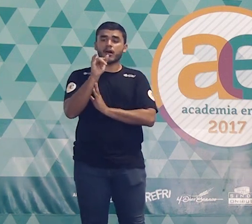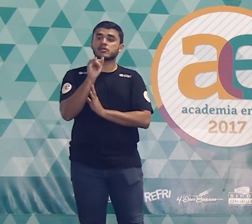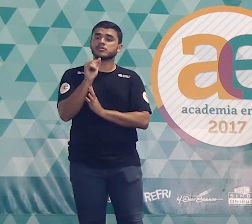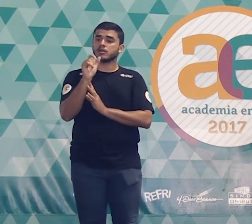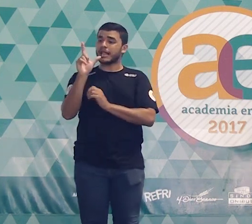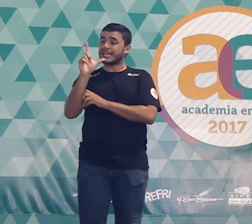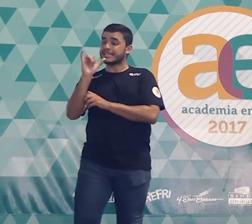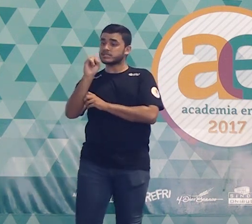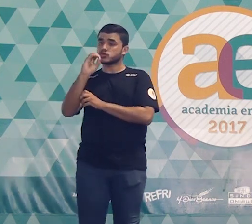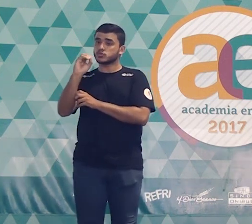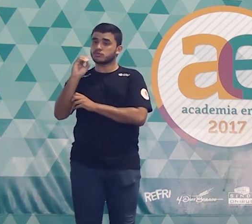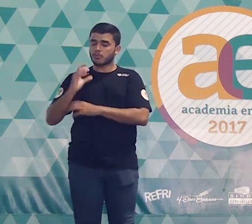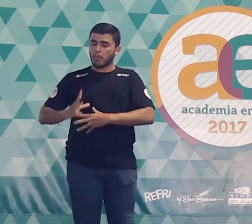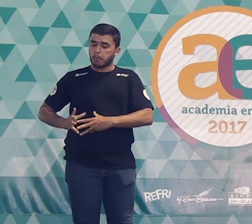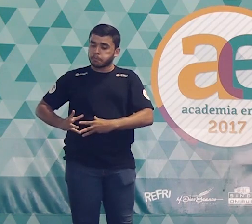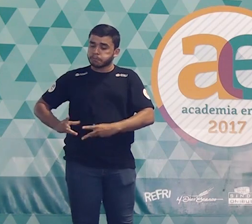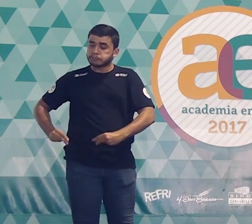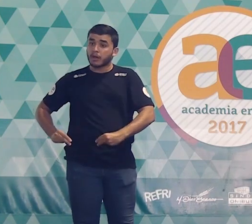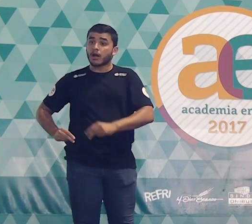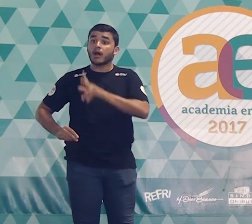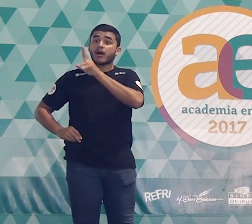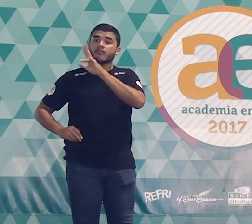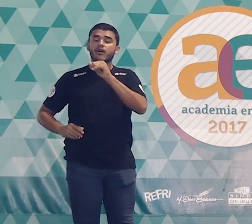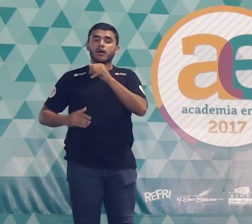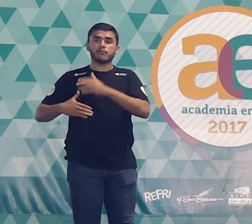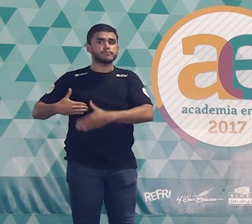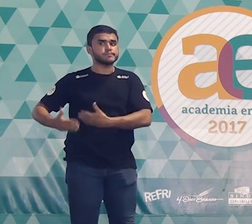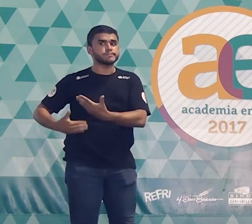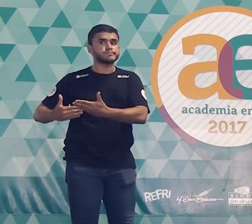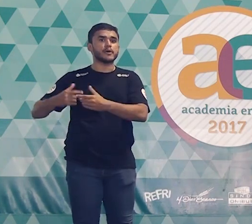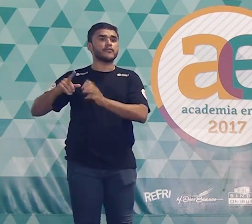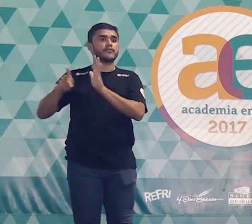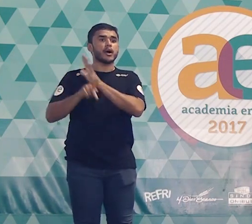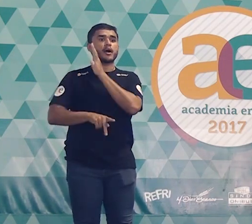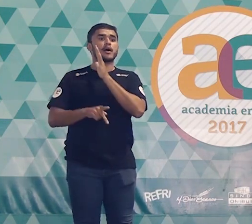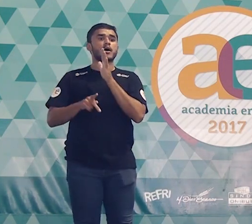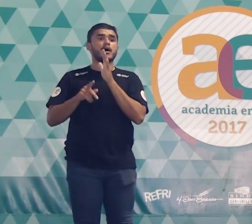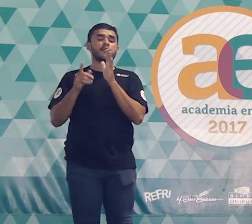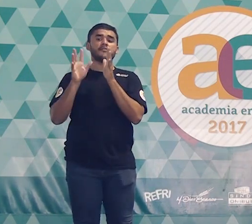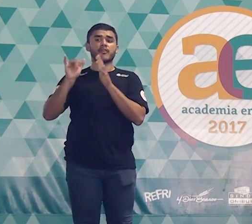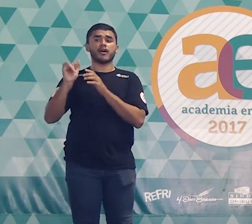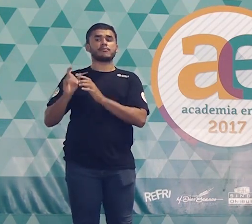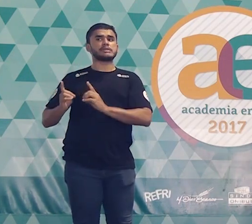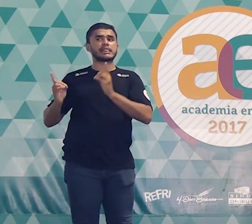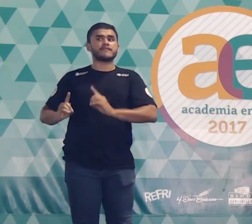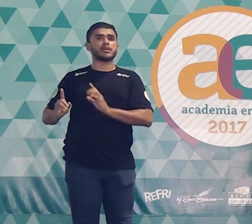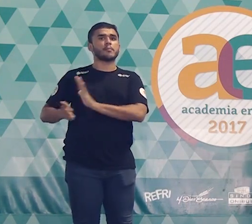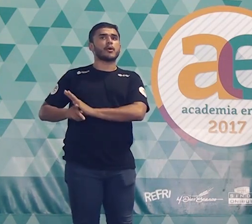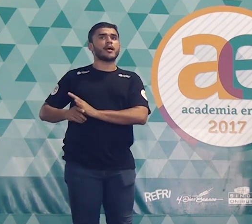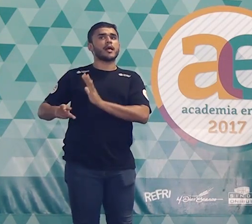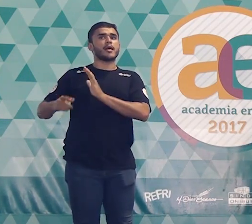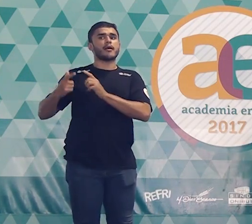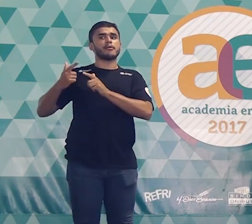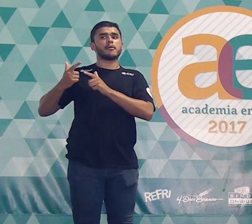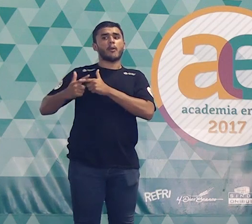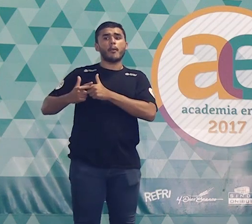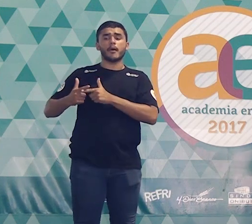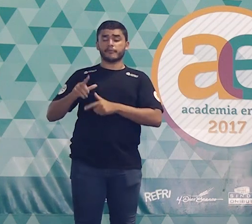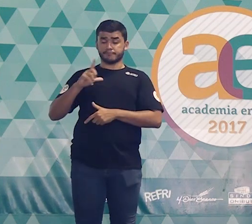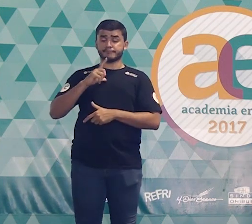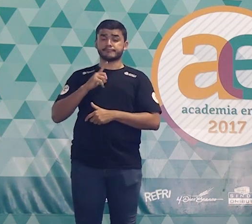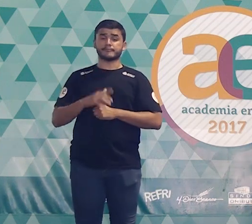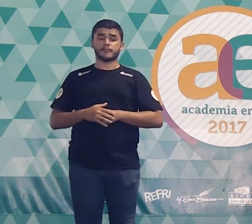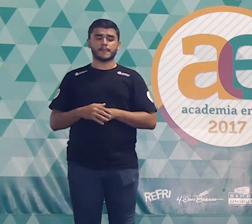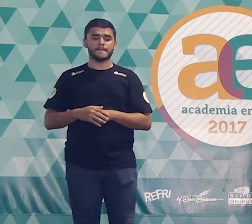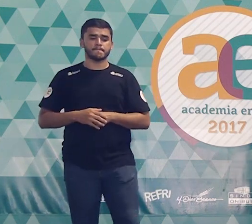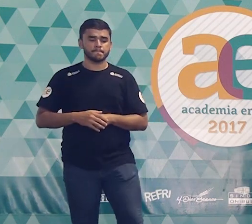desintoxicação. Se ela aumentou a desintoxicação, aumenta as outras funções também, tá? Então a gente tem que tomar cuidado com isso. Eu vou deixar as dúvidas, eu vou responder no final,